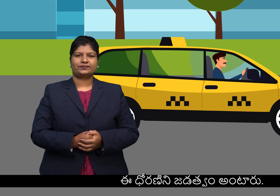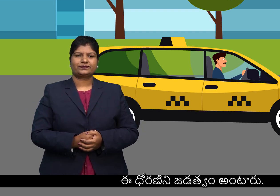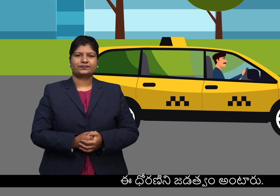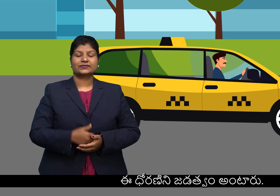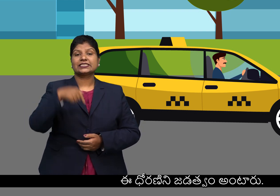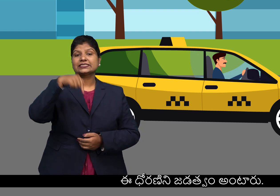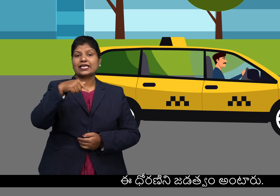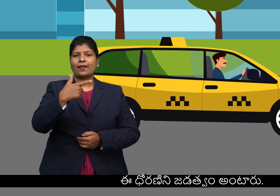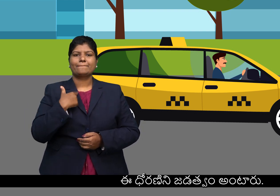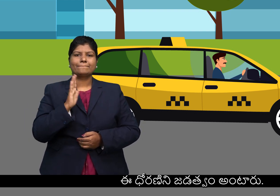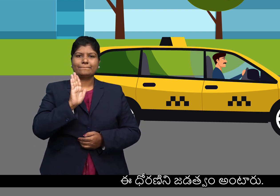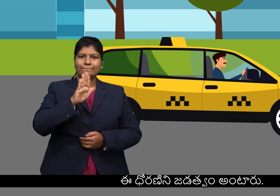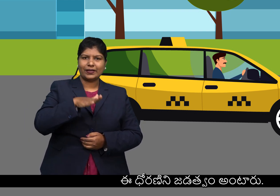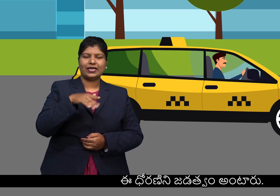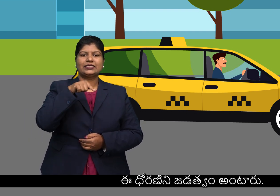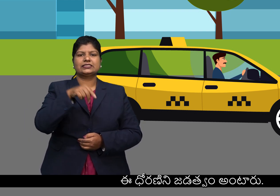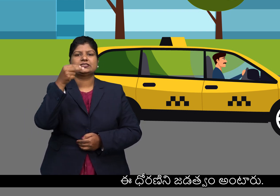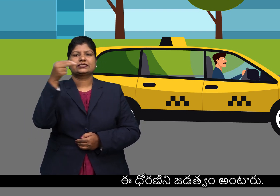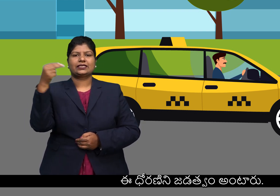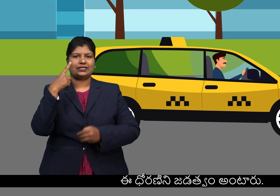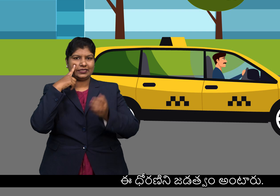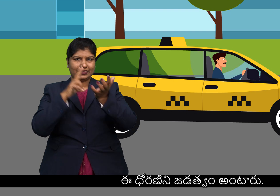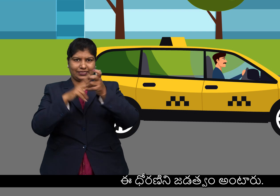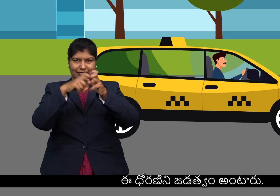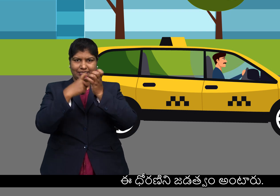ఈ ధోరణిని జడత్వం అంటారు.